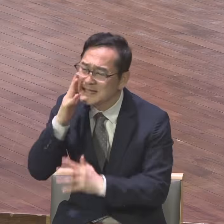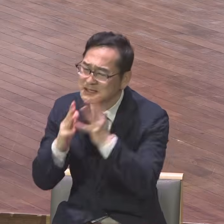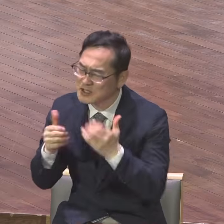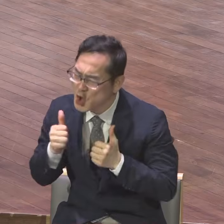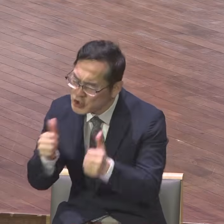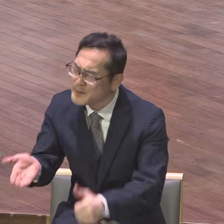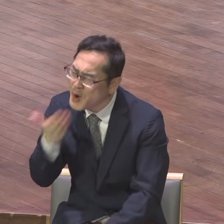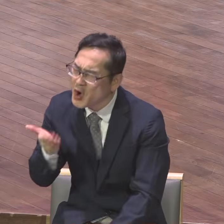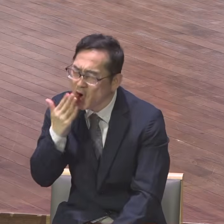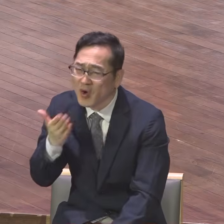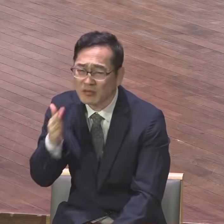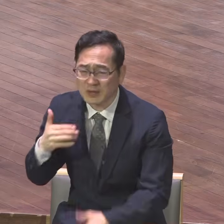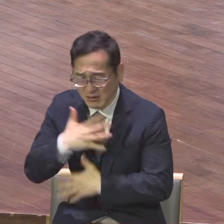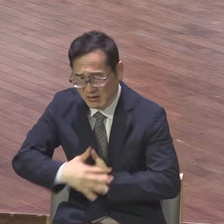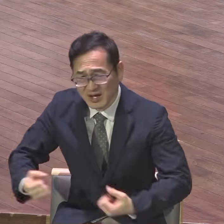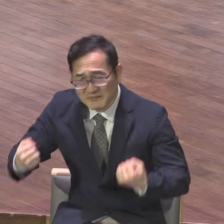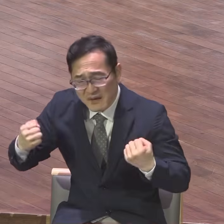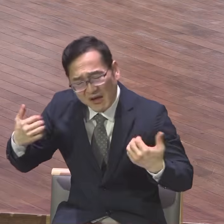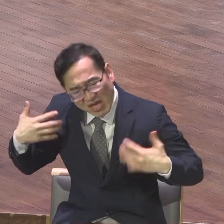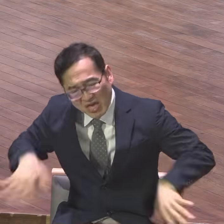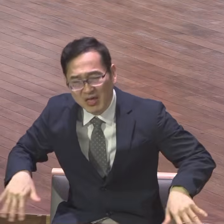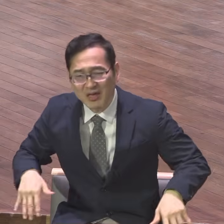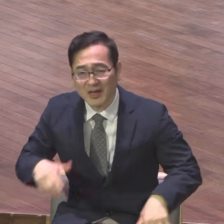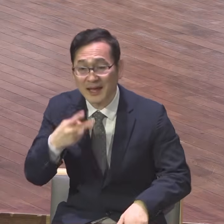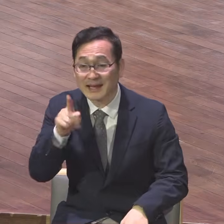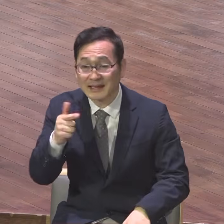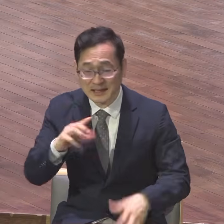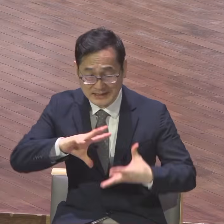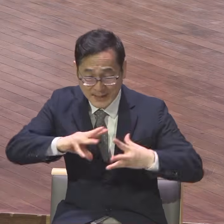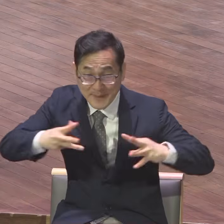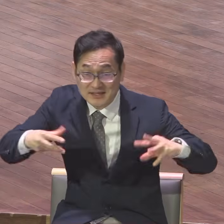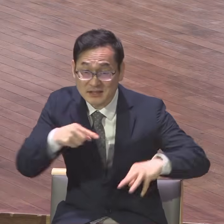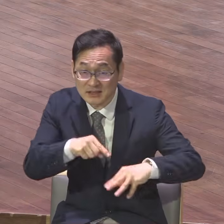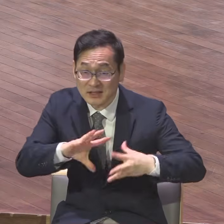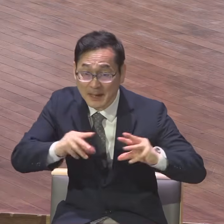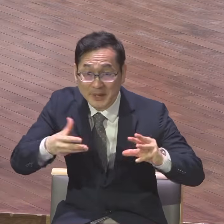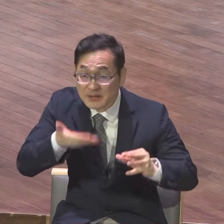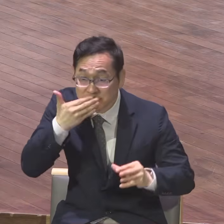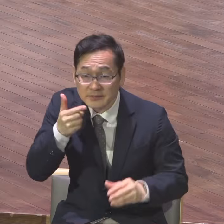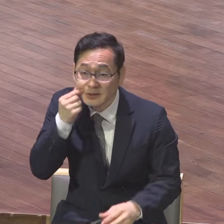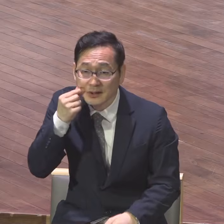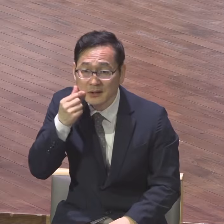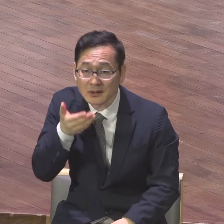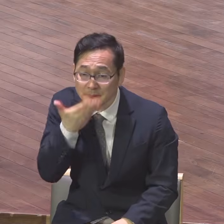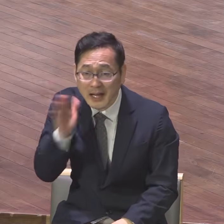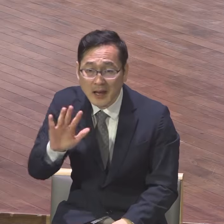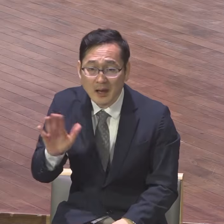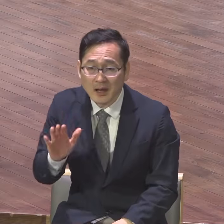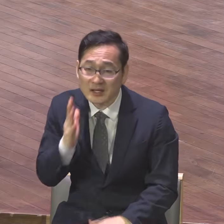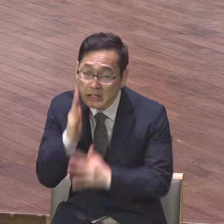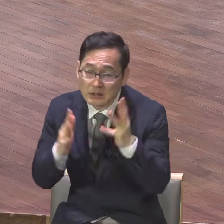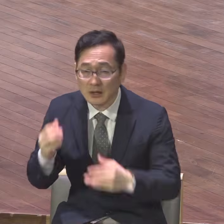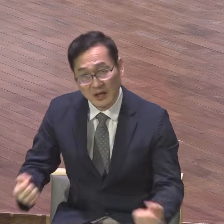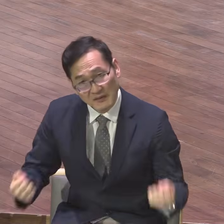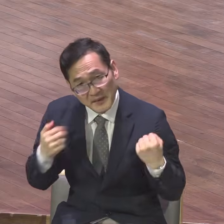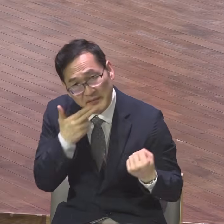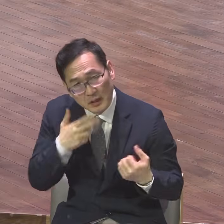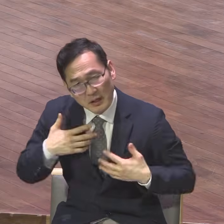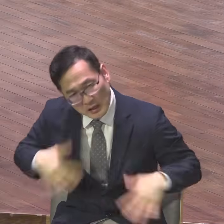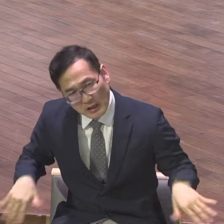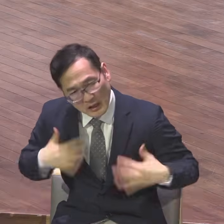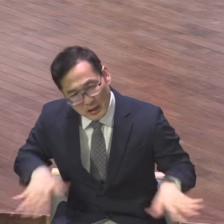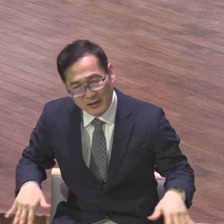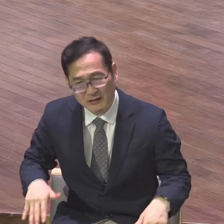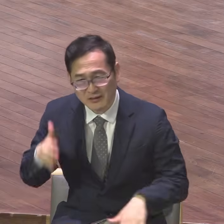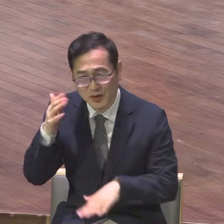진짜로 힘이 하나도 없어. 비행기 탈 힘이 없어서 모르는 나이 70도 안 되는데 비행기 탈 힘이 없대. 채식만 먹으니 힘이 있습니까? 그것도 조금